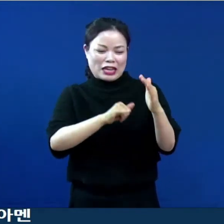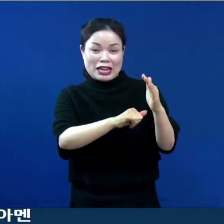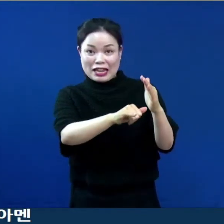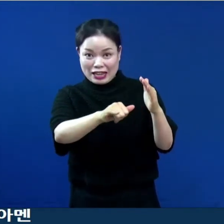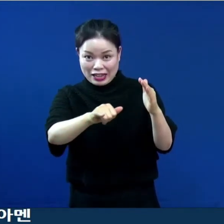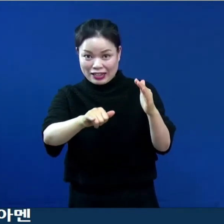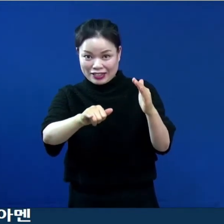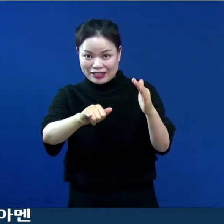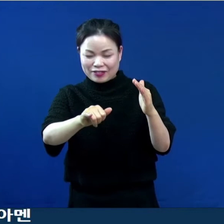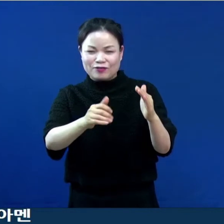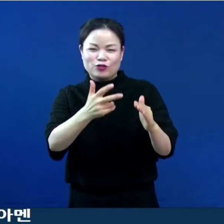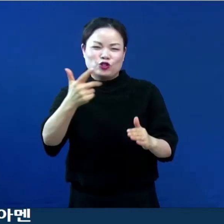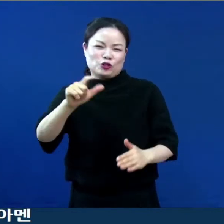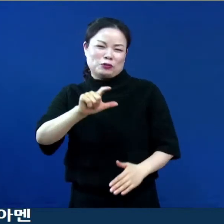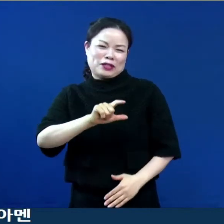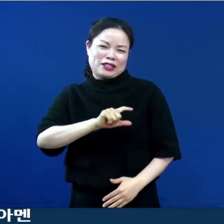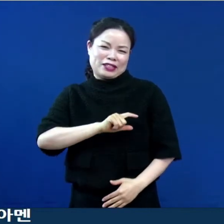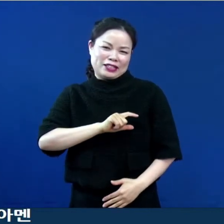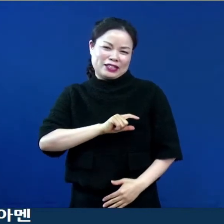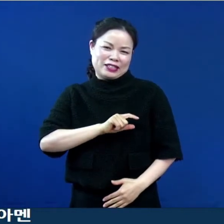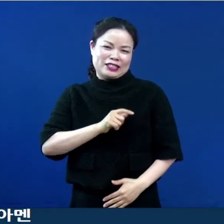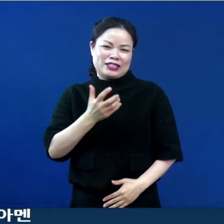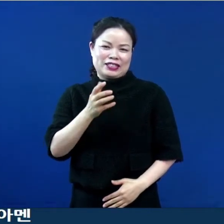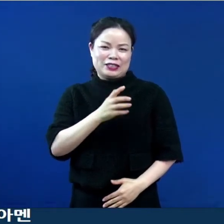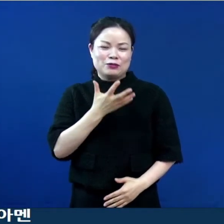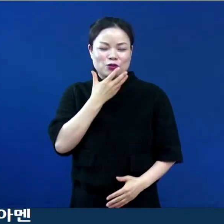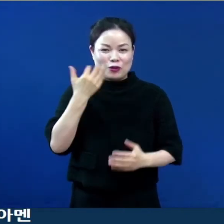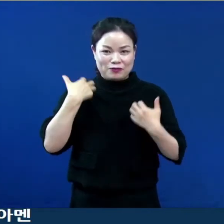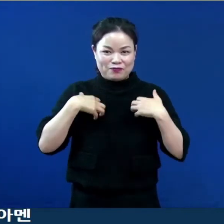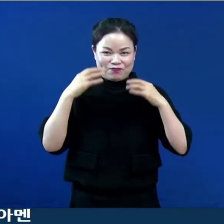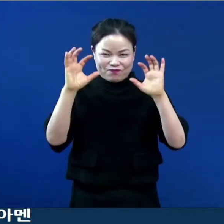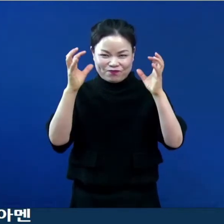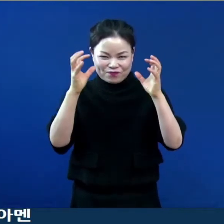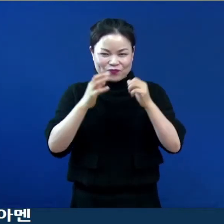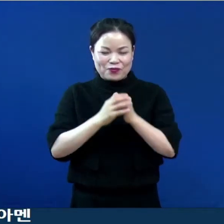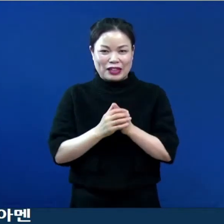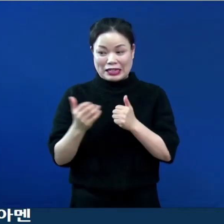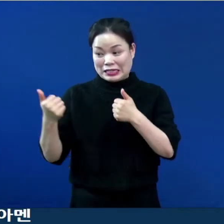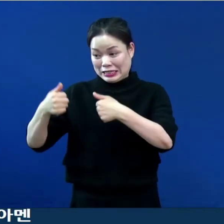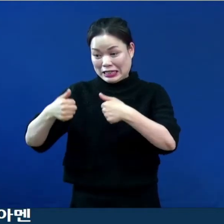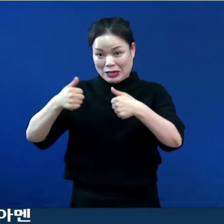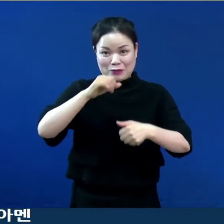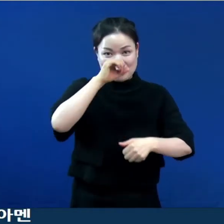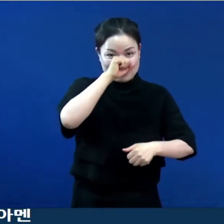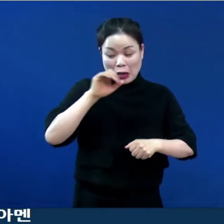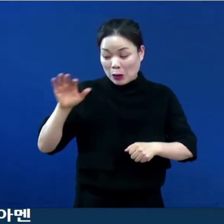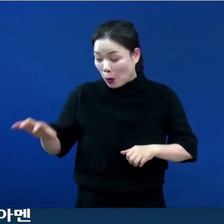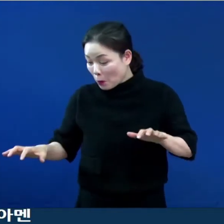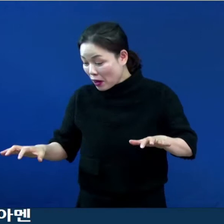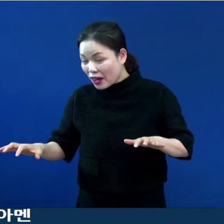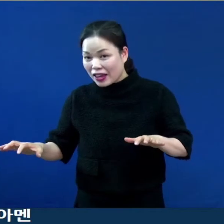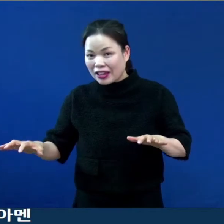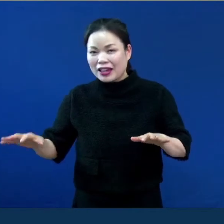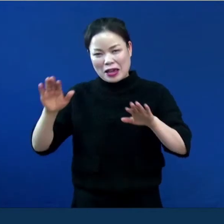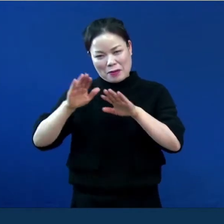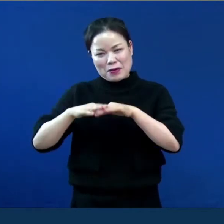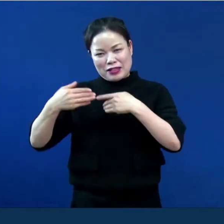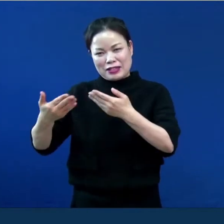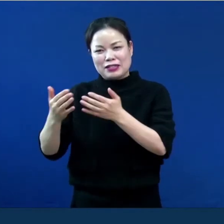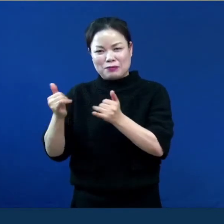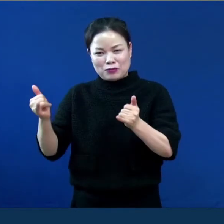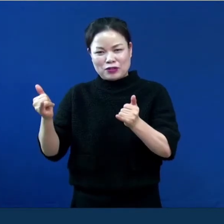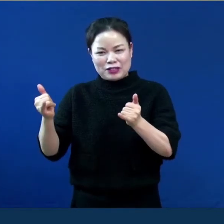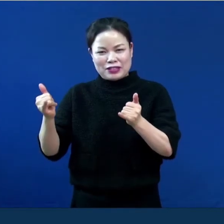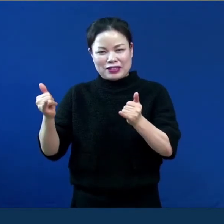가족들, 주님의 이름으로 환영합니다. 같이 한번 인사 나눴으면 좋겠는데, 옆에 같이 예배 드리시는 분이